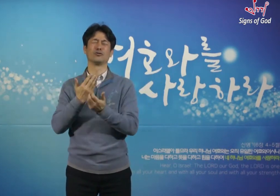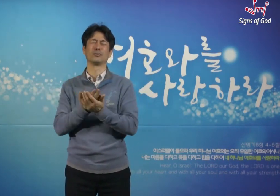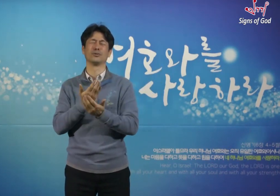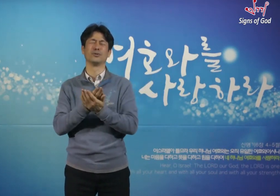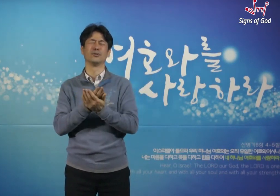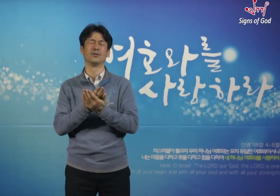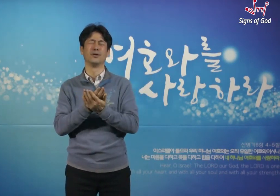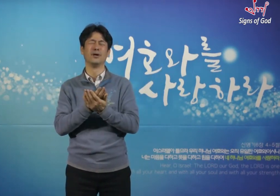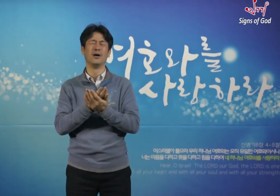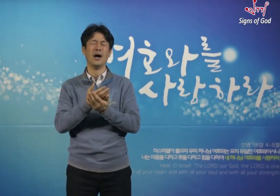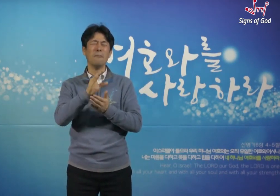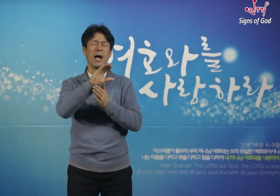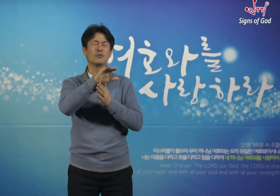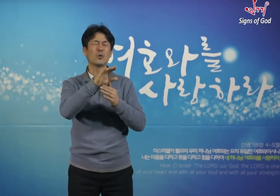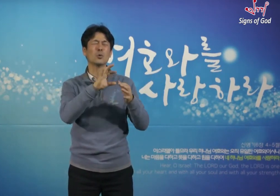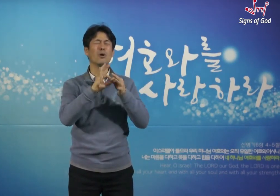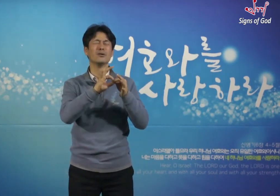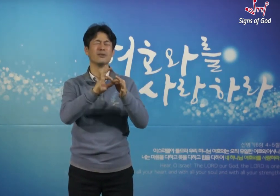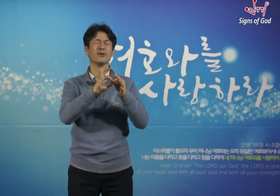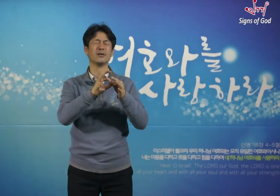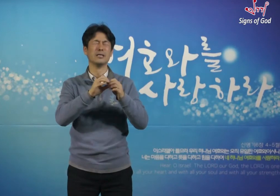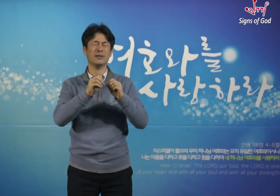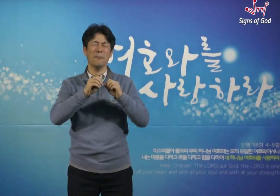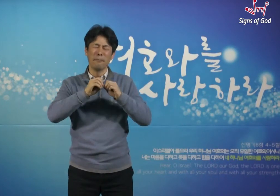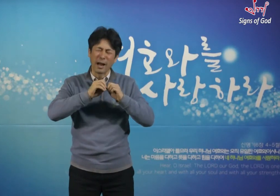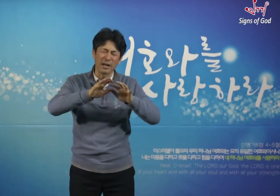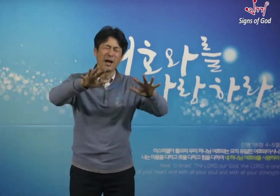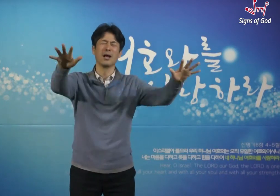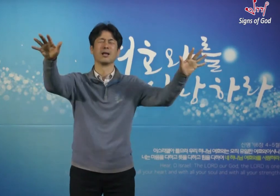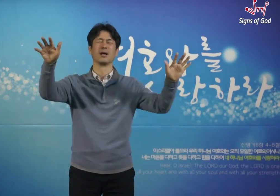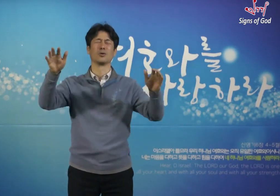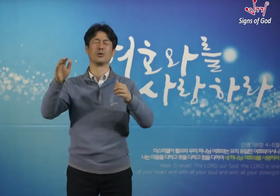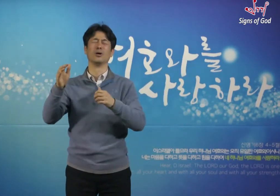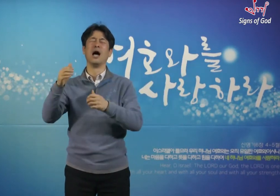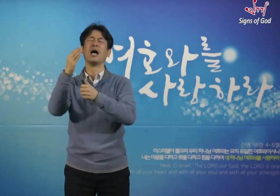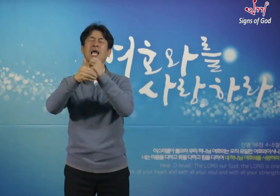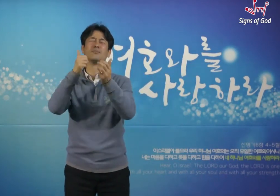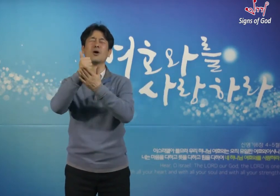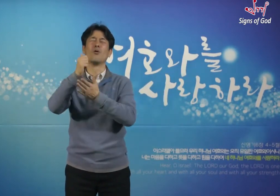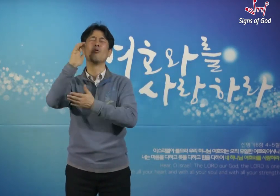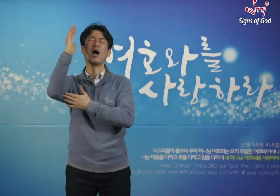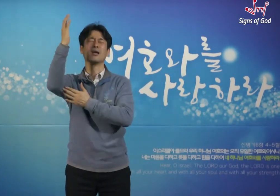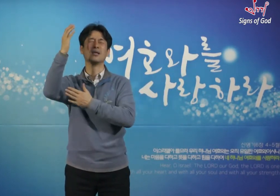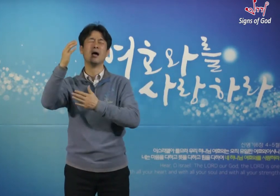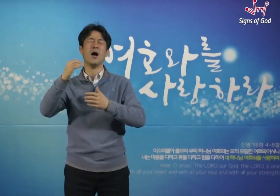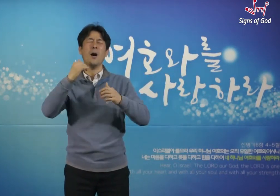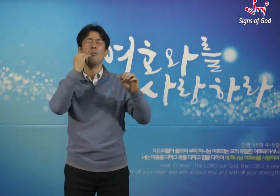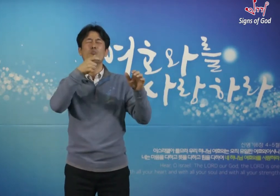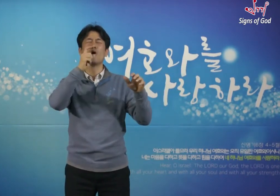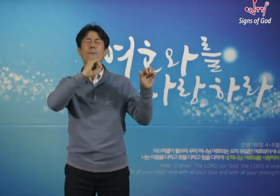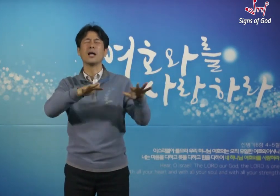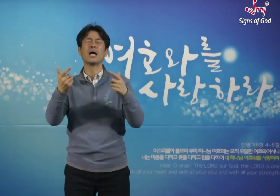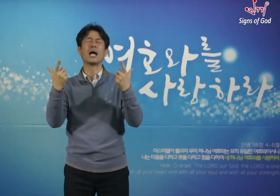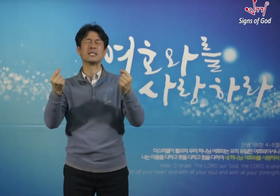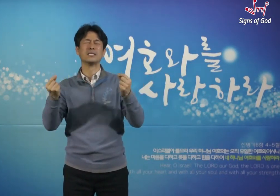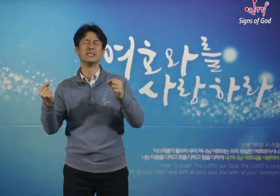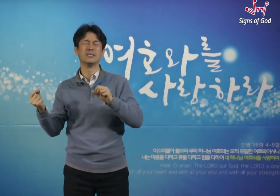밝게 비춰주시옵소서. 방송을 통해서 밖으로 퍼져나가는 하나님의 영광을